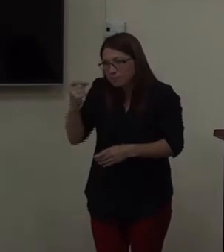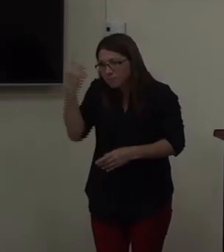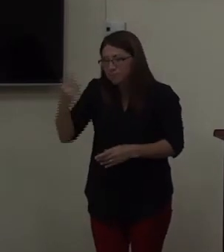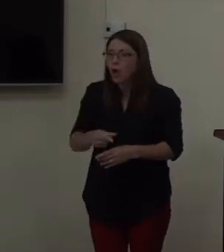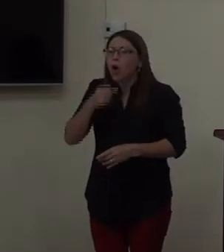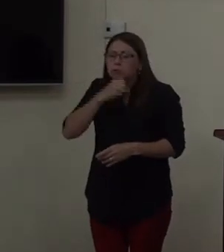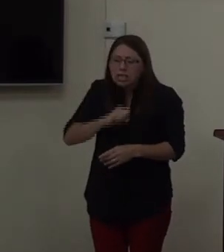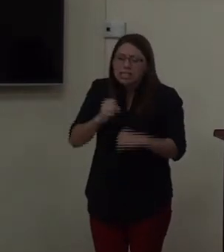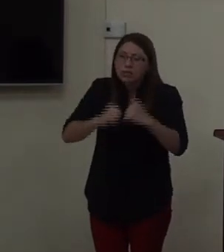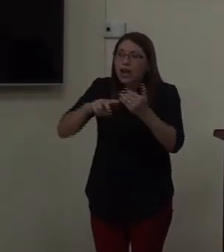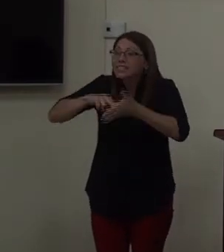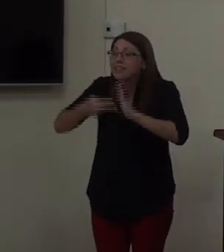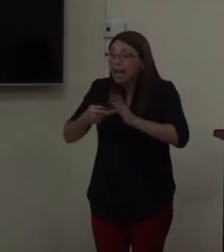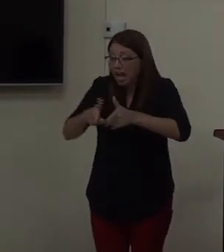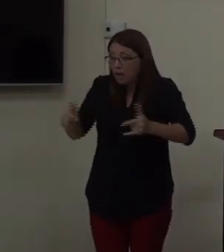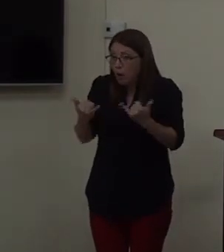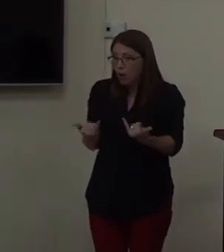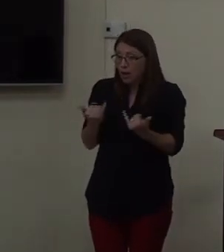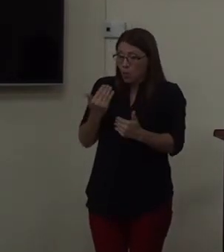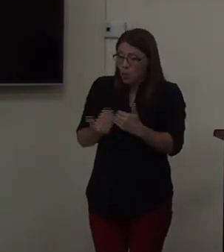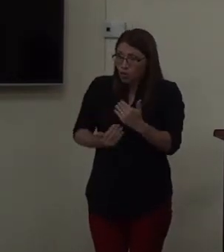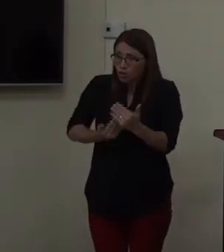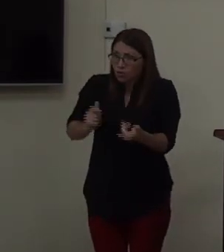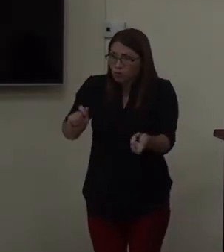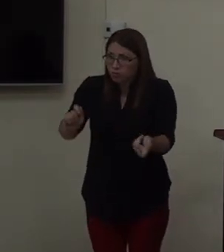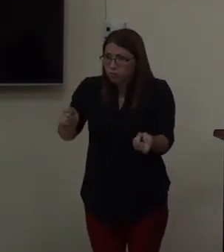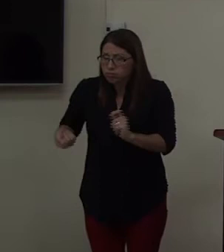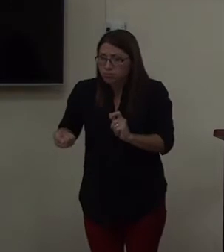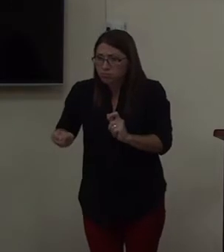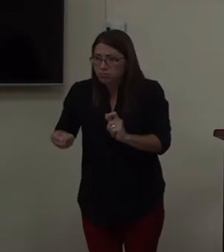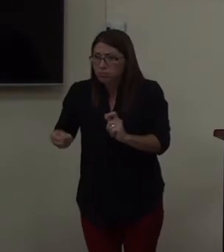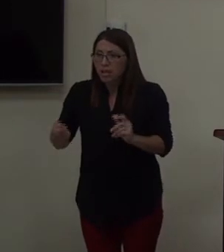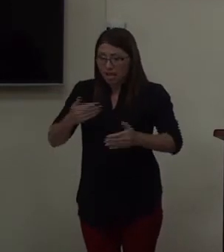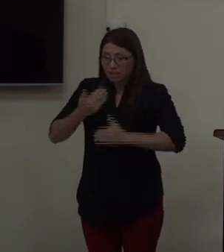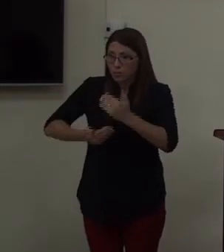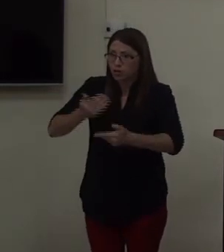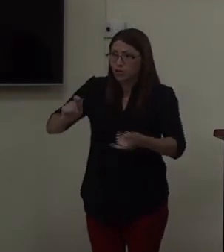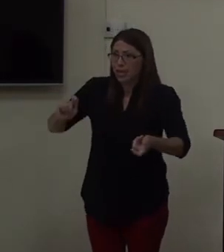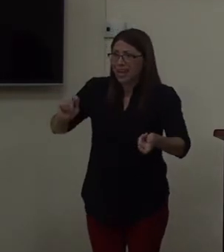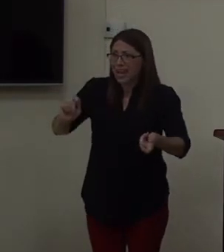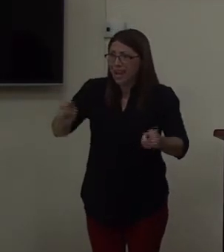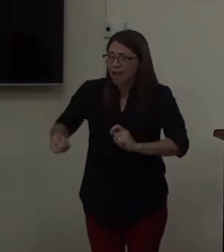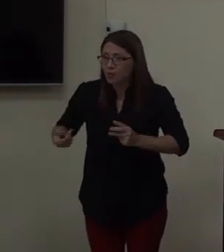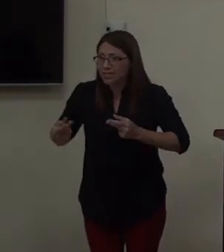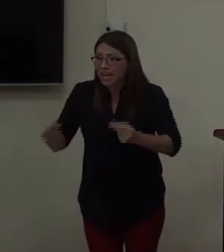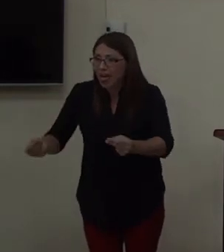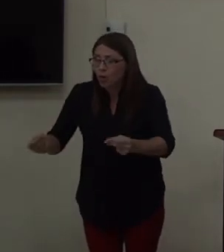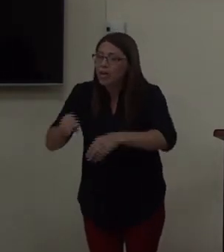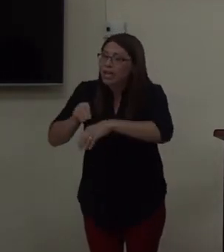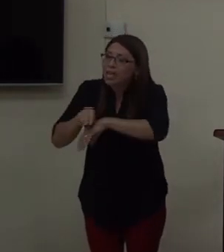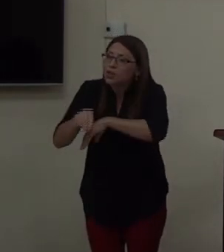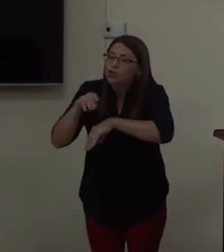decir, que la lengua está en un proceso de cambio acelerado y ese cambio acelerado es inducido por la situación